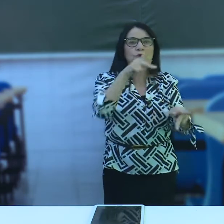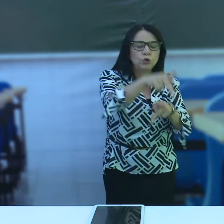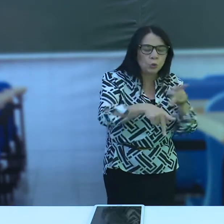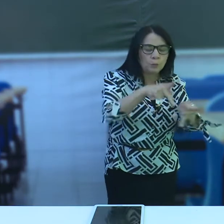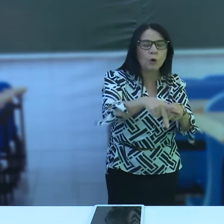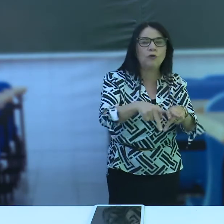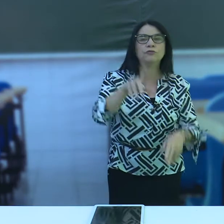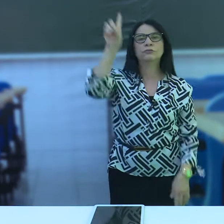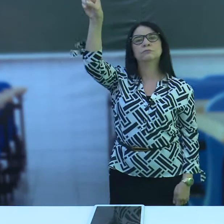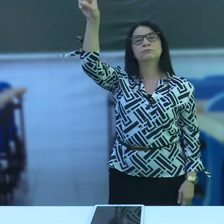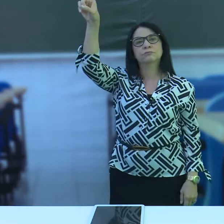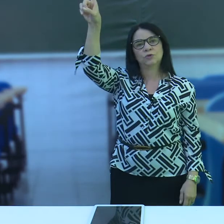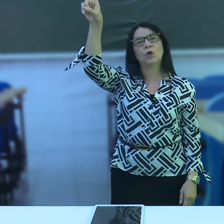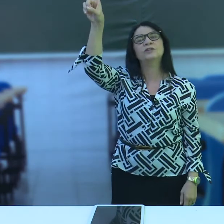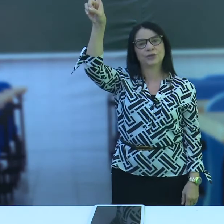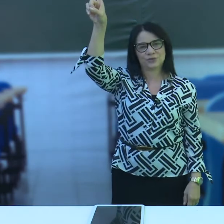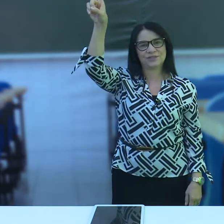do povo com Deus.